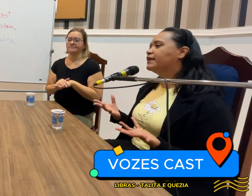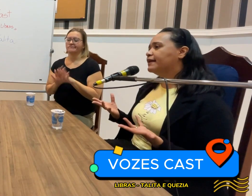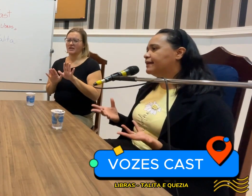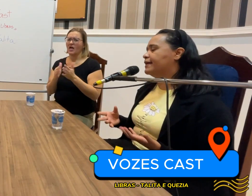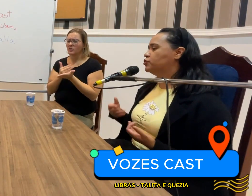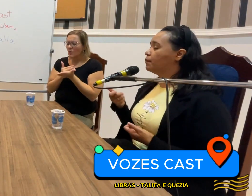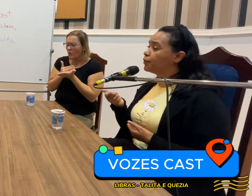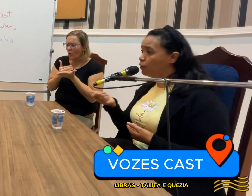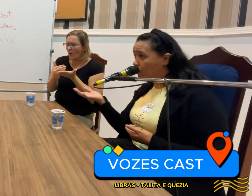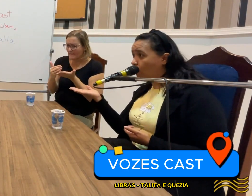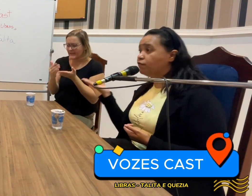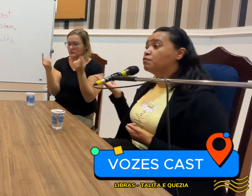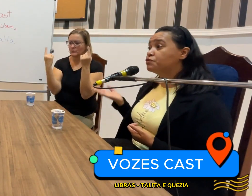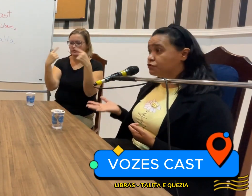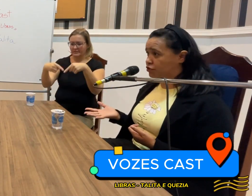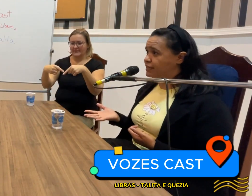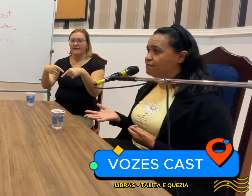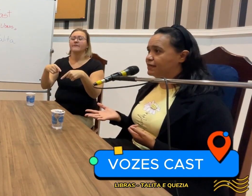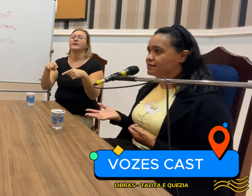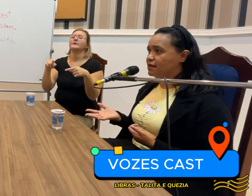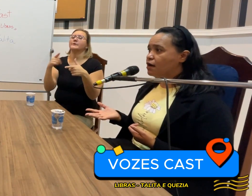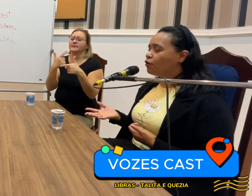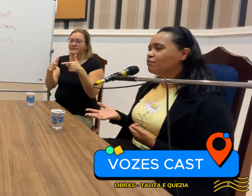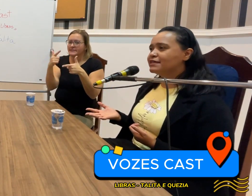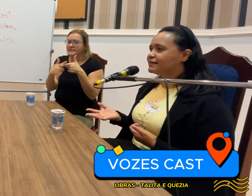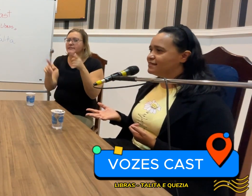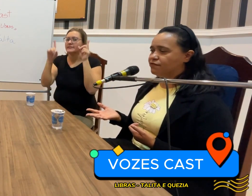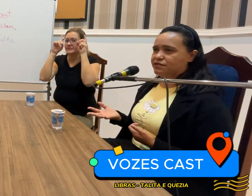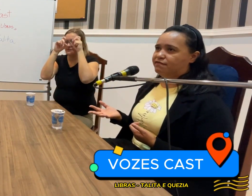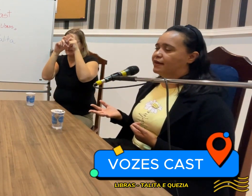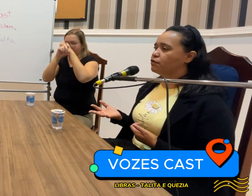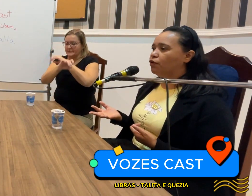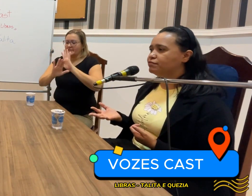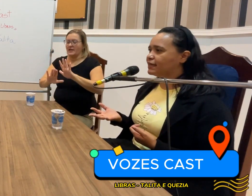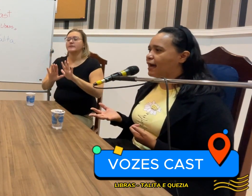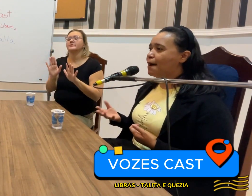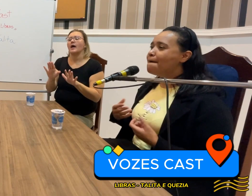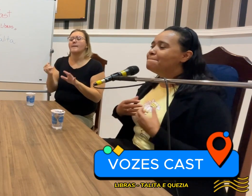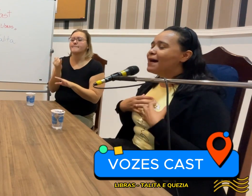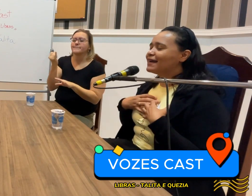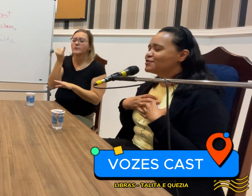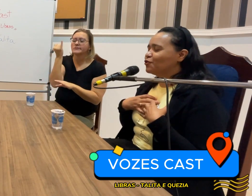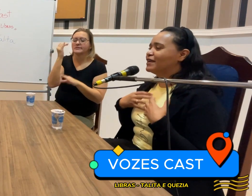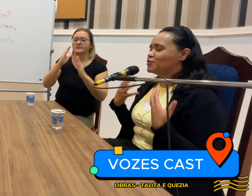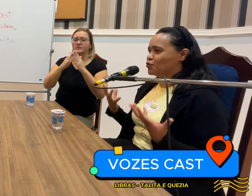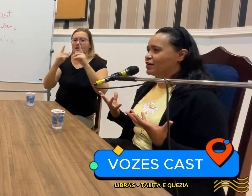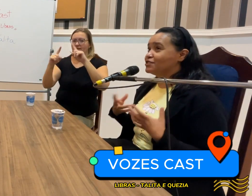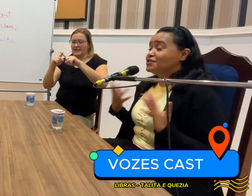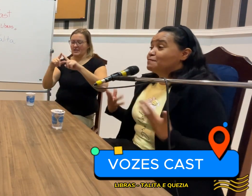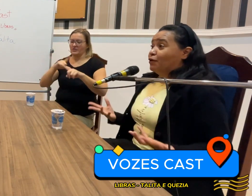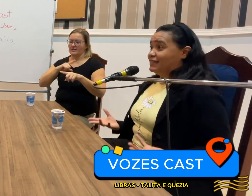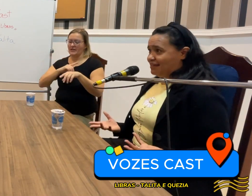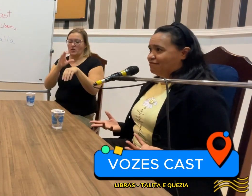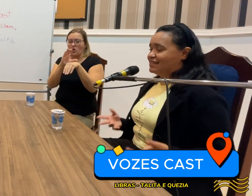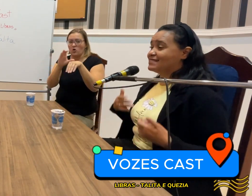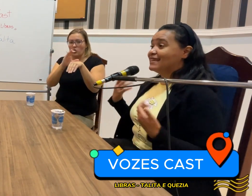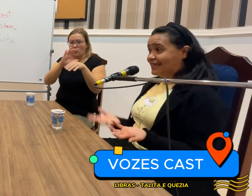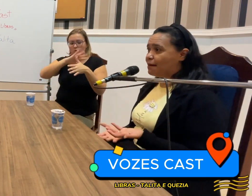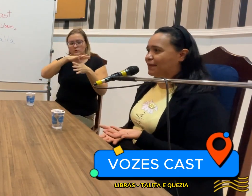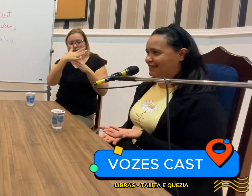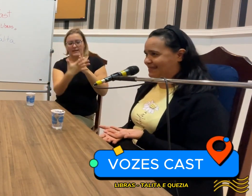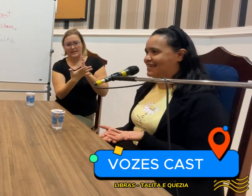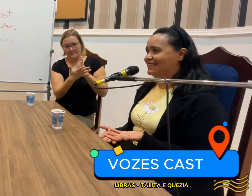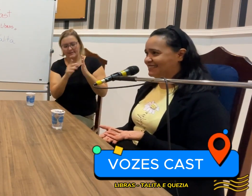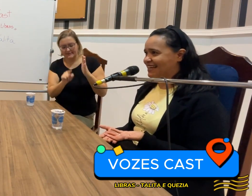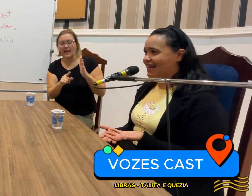muito bom que a igreja promova um curso de Libras. Com certeza você vai encontrar mais corações disponíveis